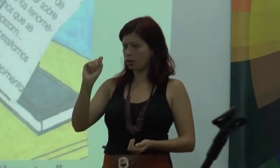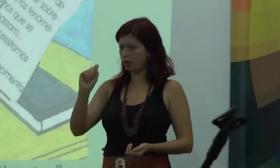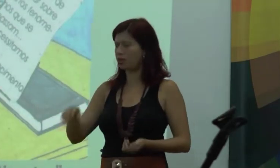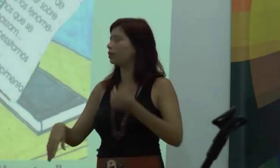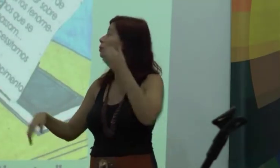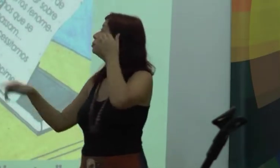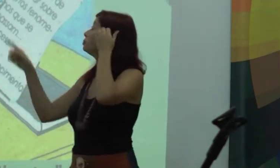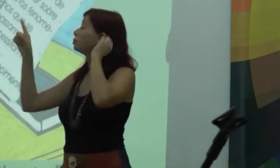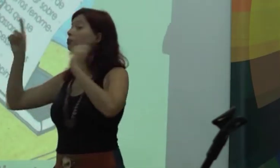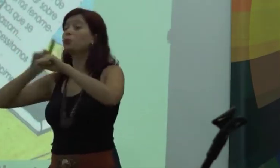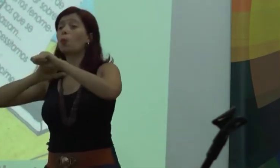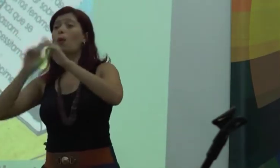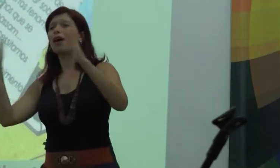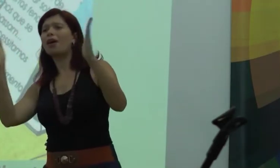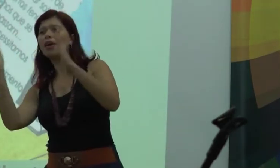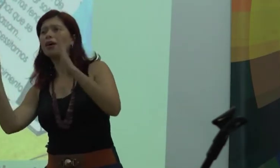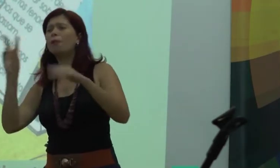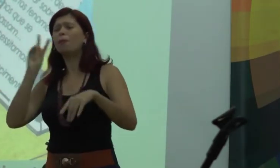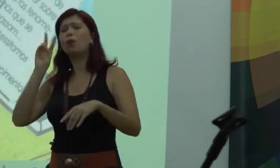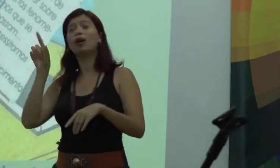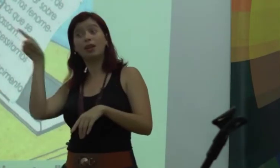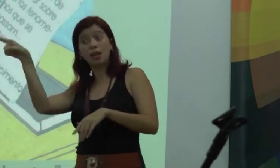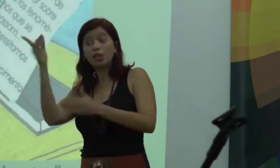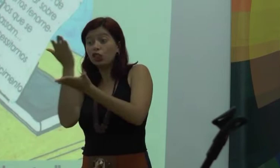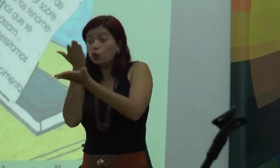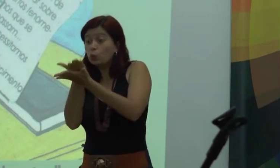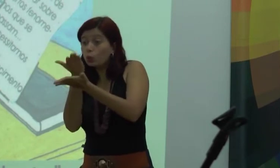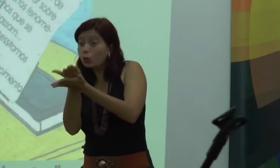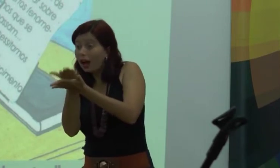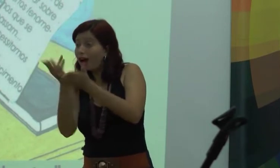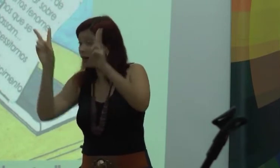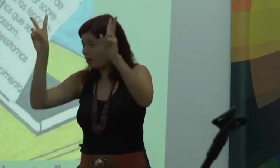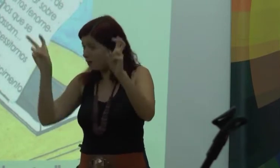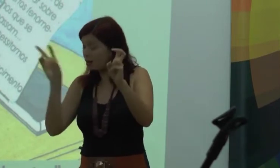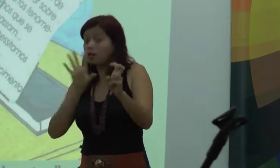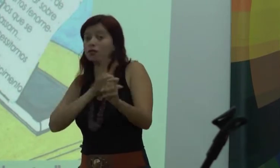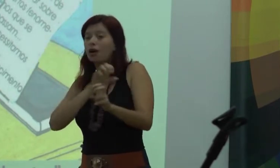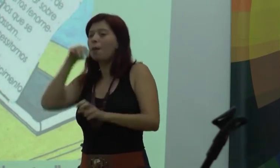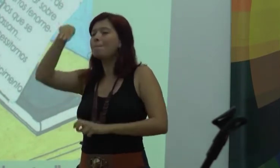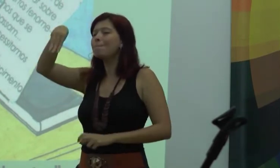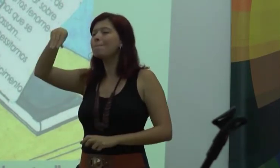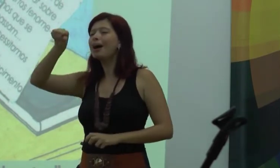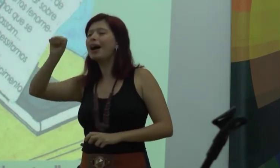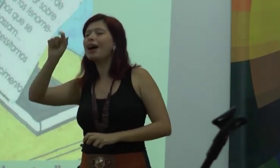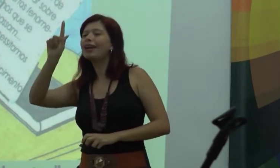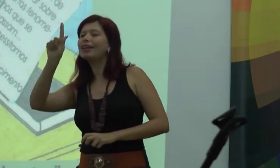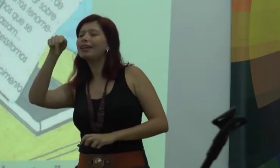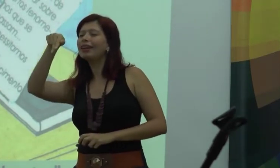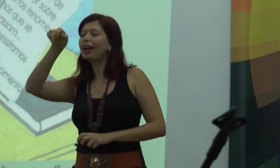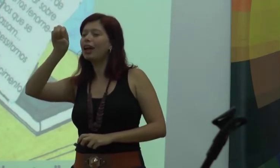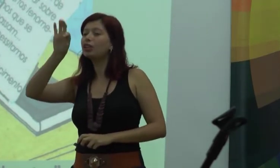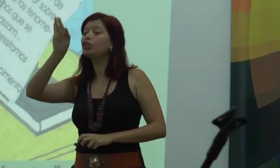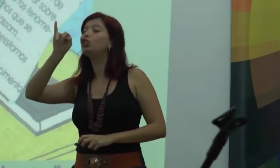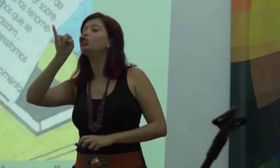Então, o que acontece? Teve uma época em que